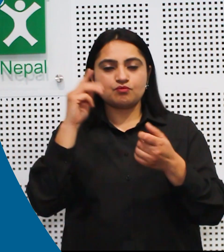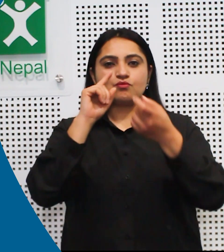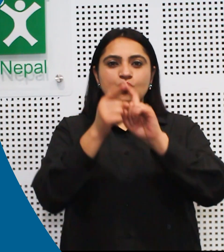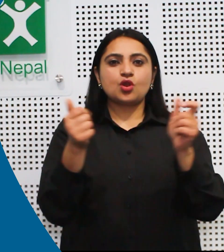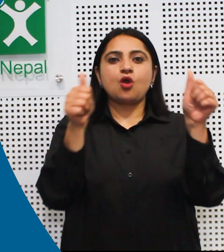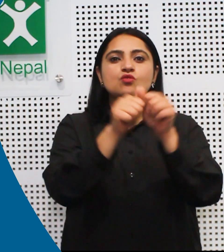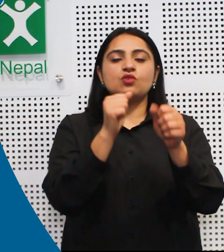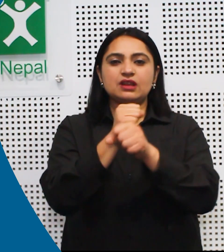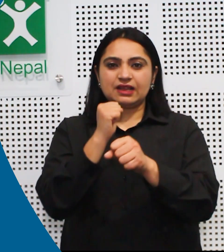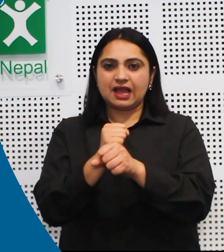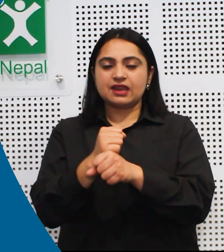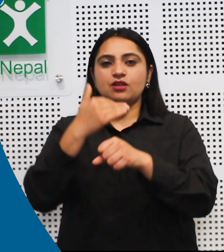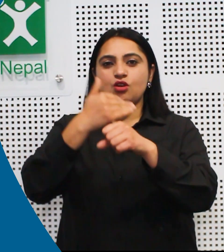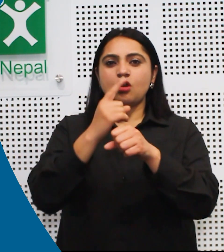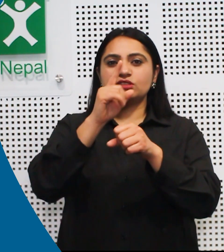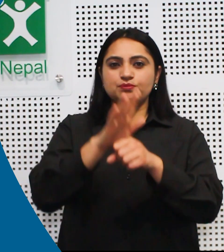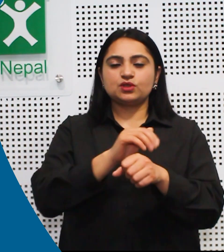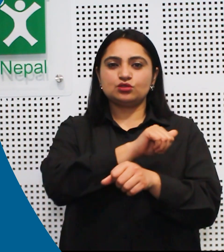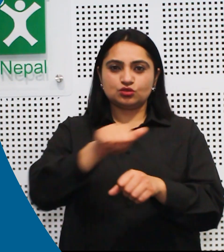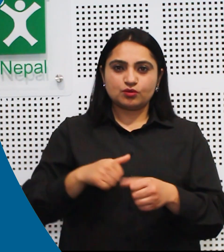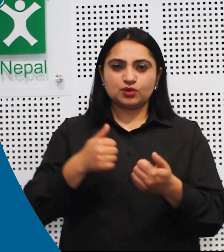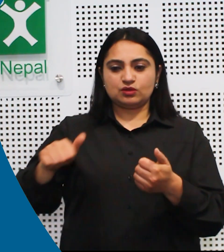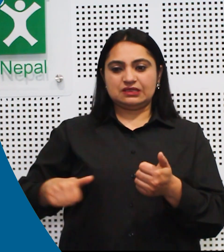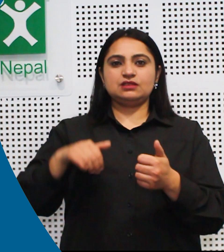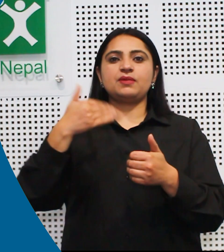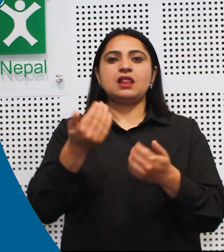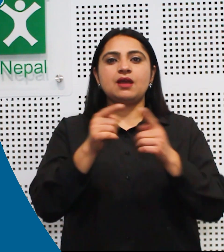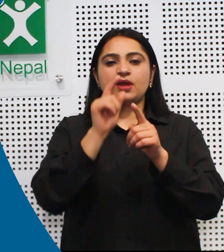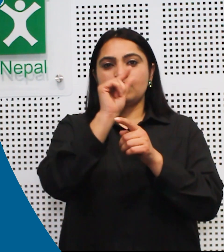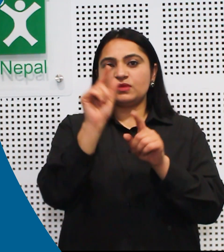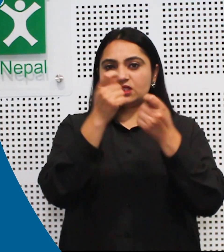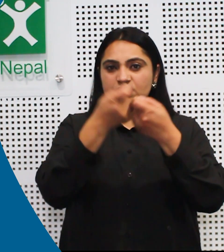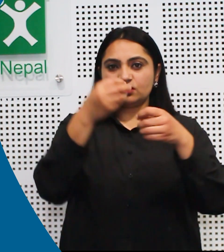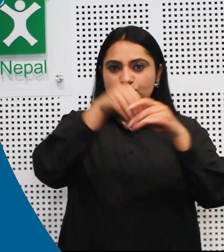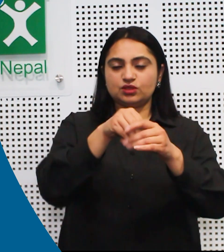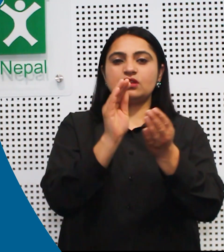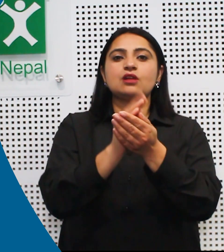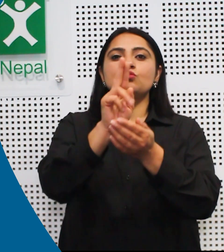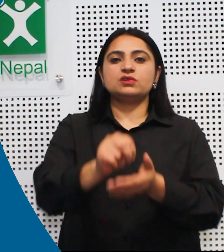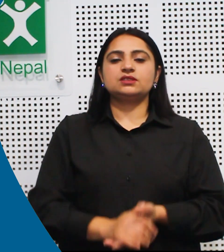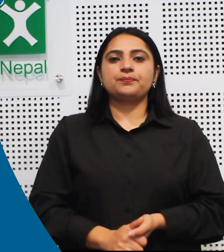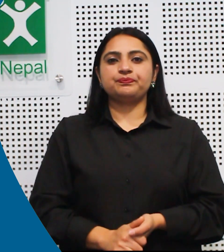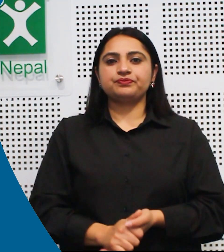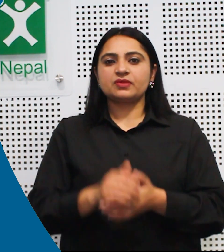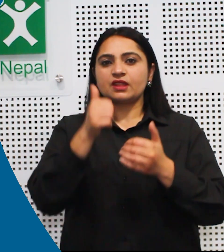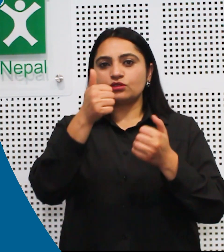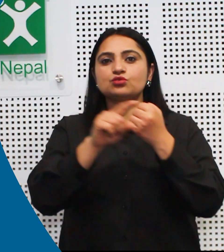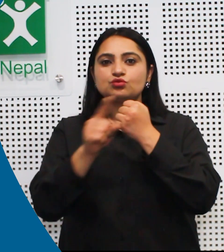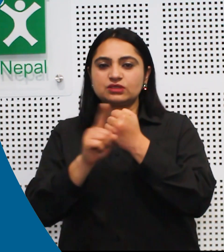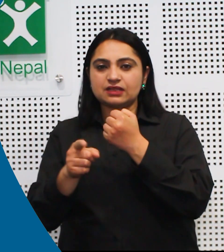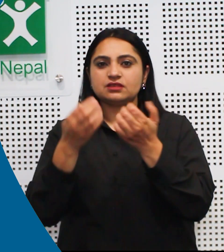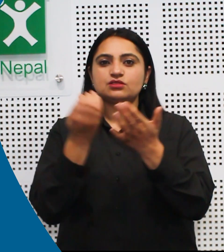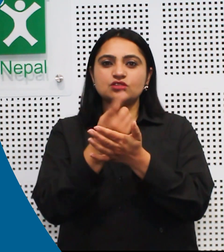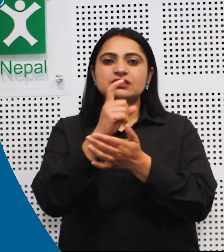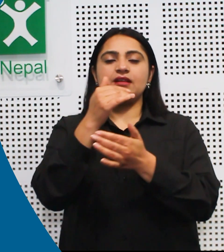अनुकूलन कार्य, लक्ष्य 15 को जमिन माथिको जीवनलाई पनि विषय क्षेत्रभित्र समावेश गर्नुपर्दछ। सुशासन तथा